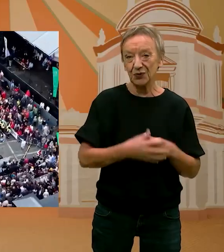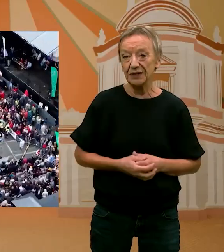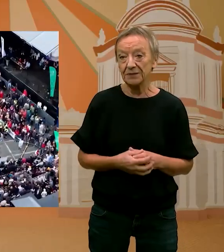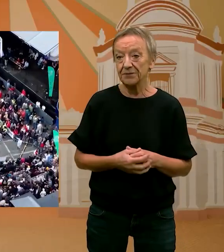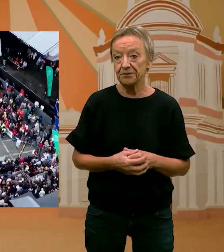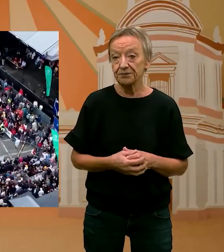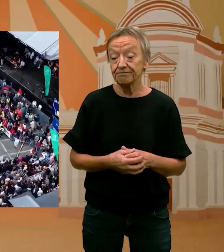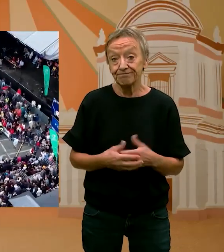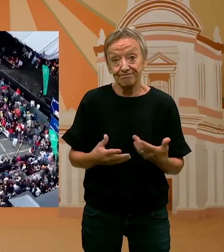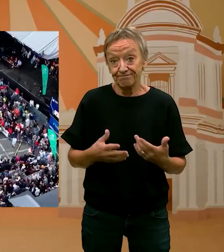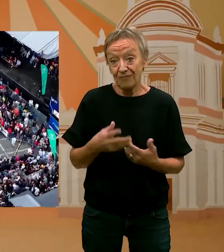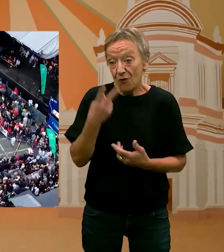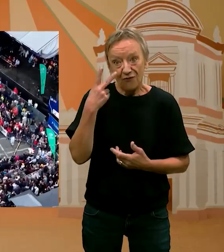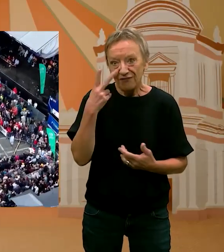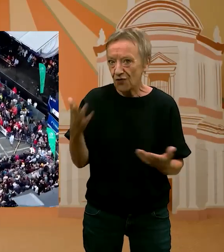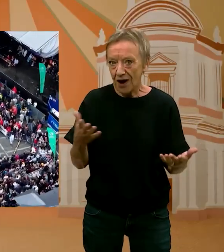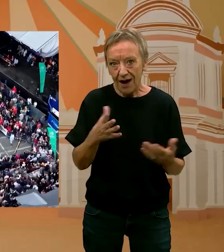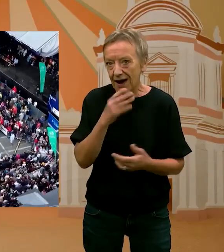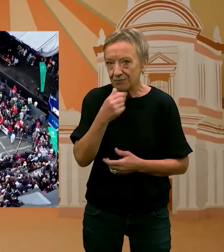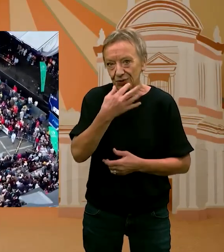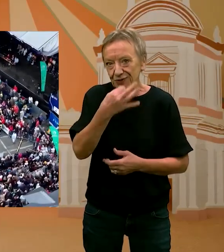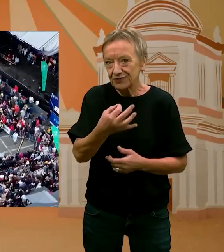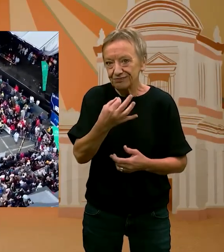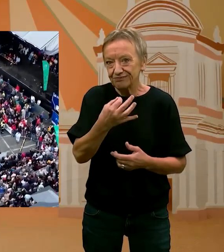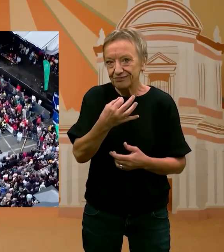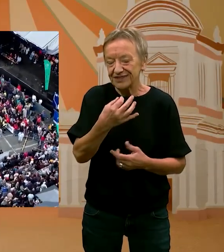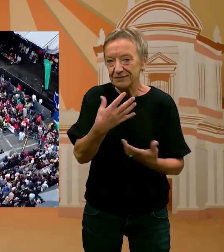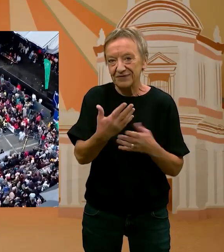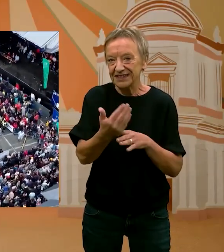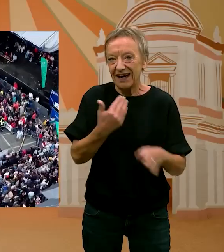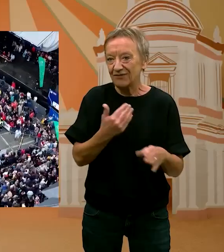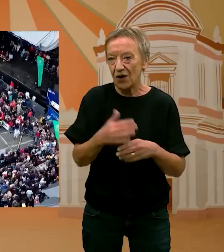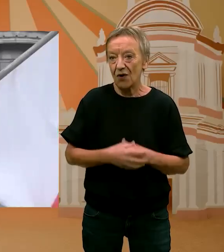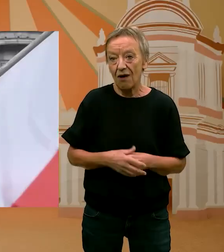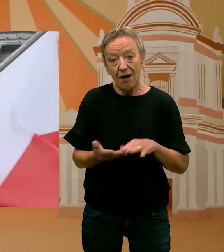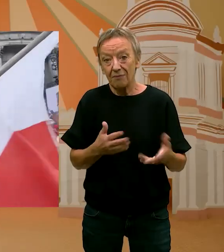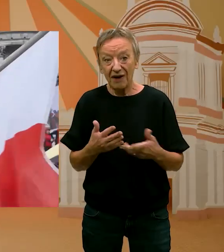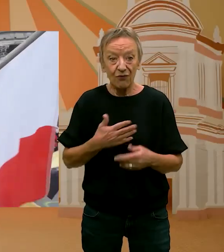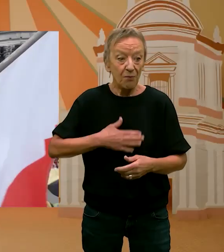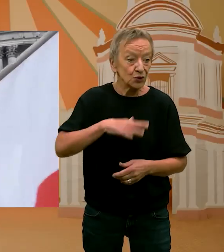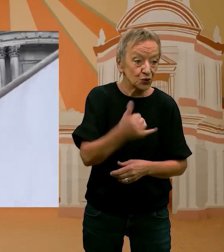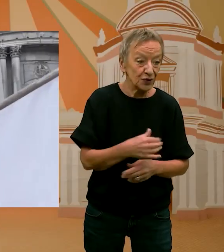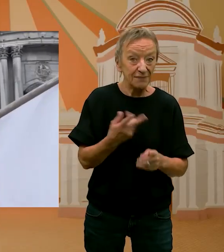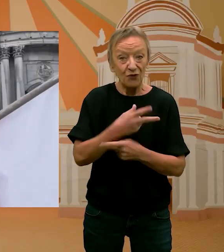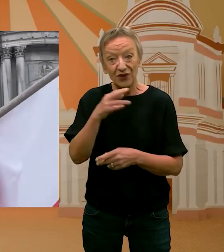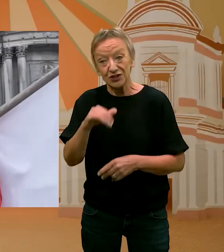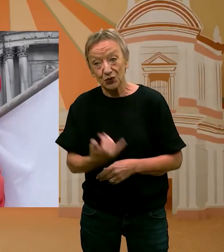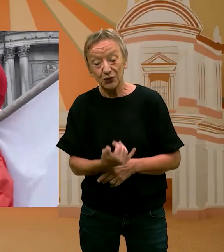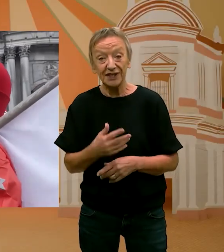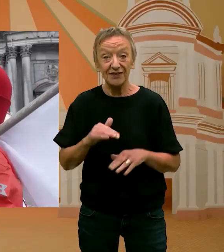Il y a des gens forts, il y a des gens pour qui c'est une bonne journée, une mauvaise journée. Il y a la fatigue du week-end. Il y en a qui sont rentrés tard peut-être. Il y en a qui